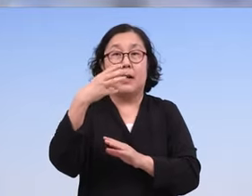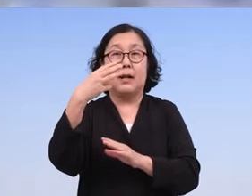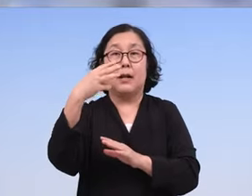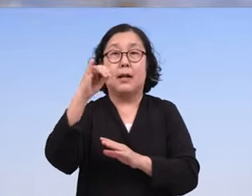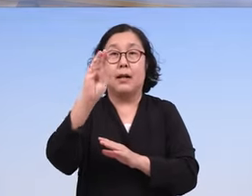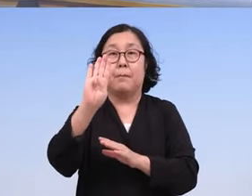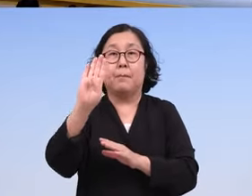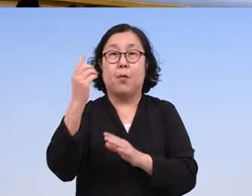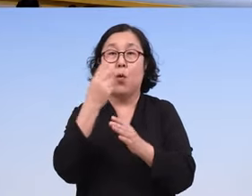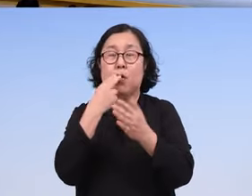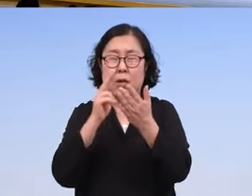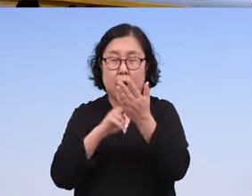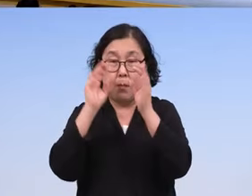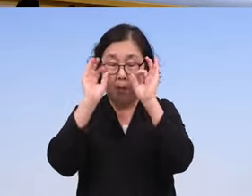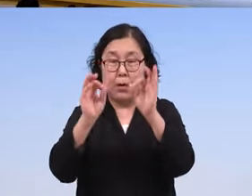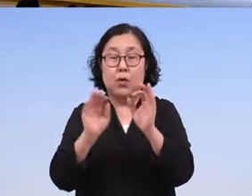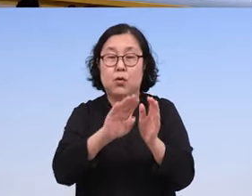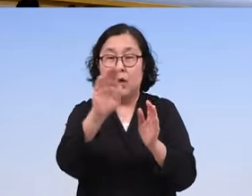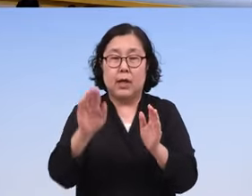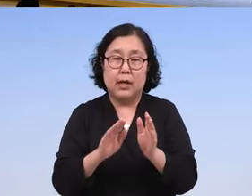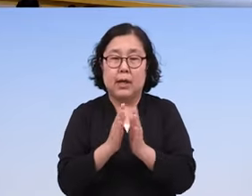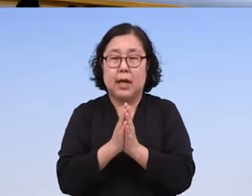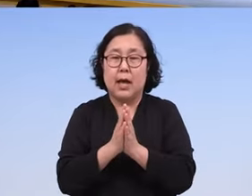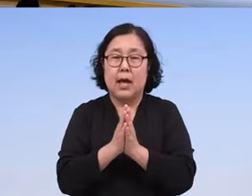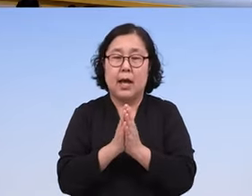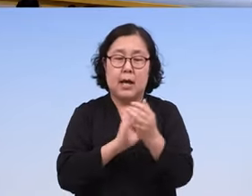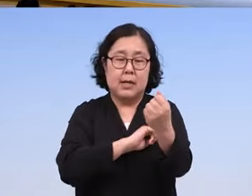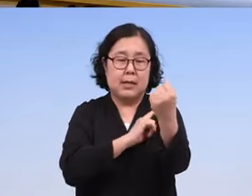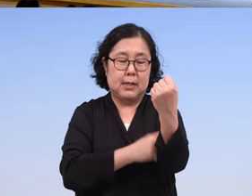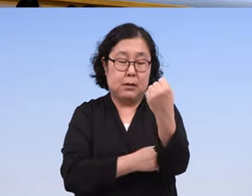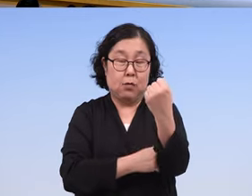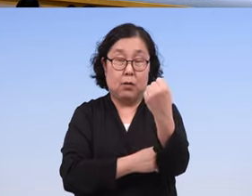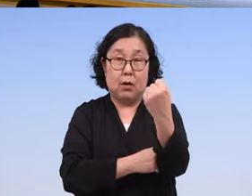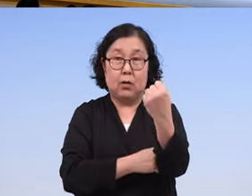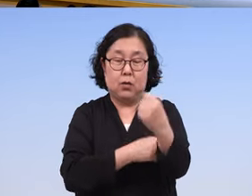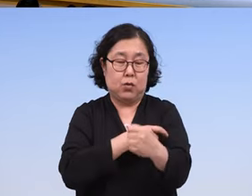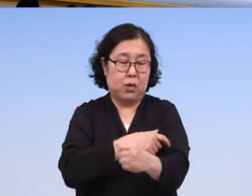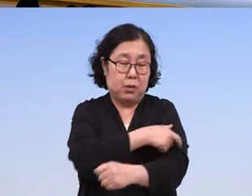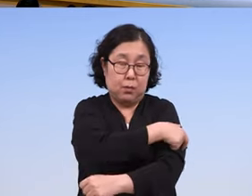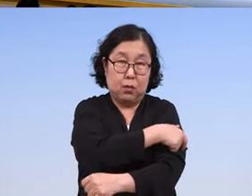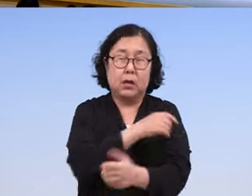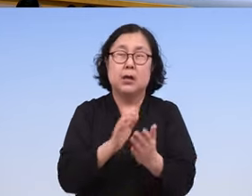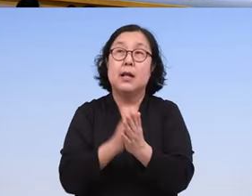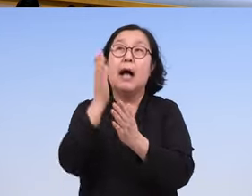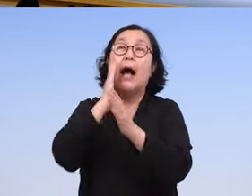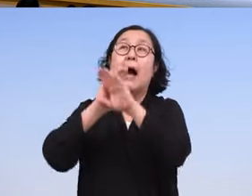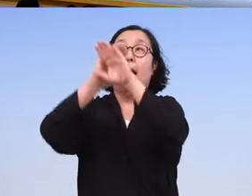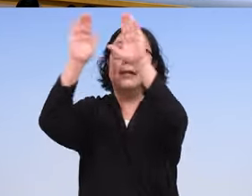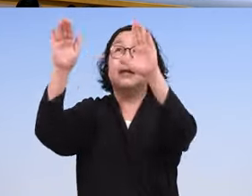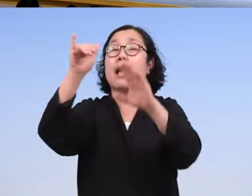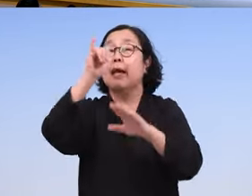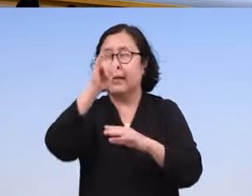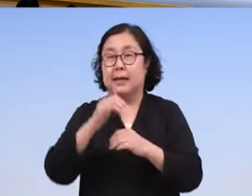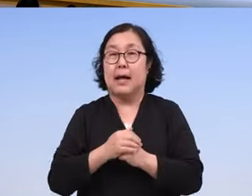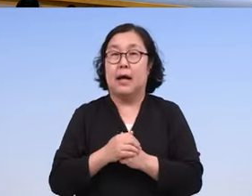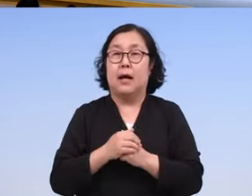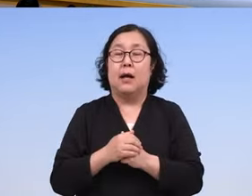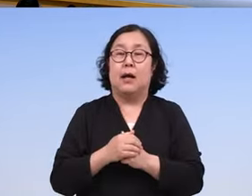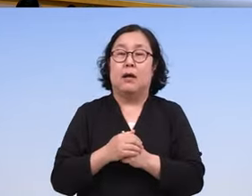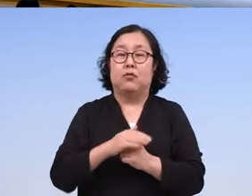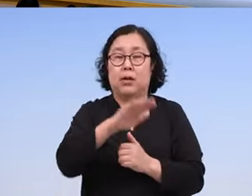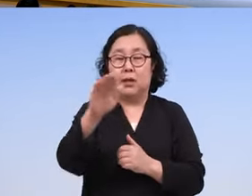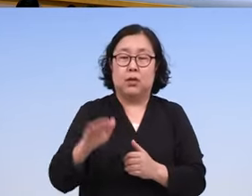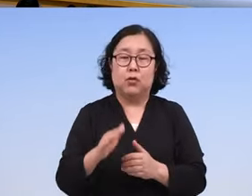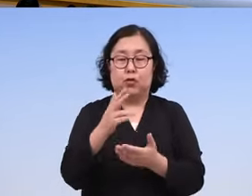빌립보서 3장 20절에 보니까 그러나 우리의 시민권은 하늘에 있는지라 거기로부터 구원하는 자 곧 주 예수